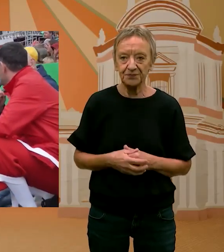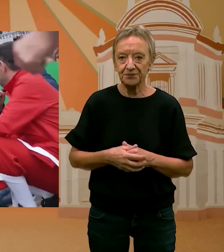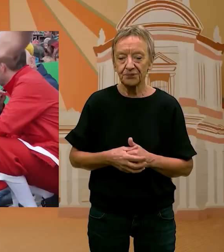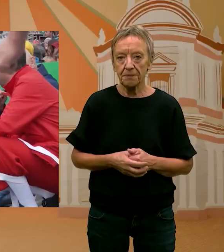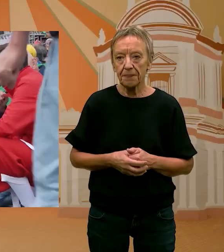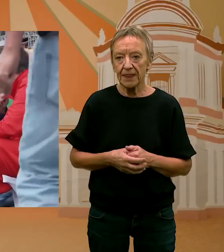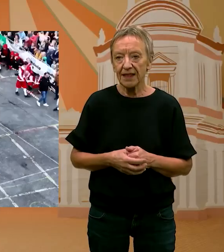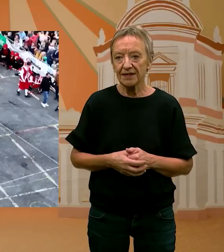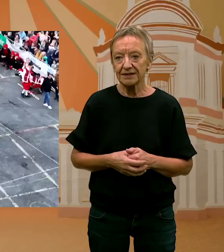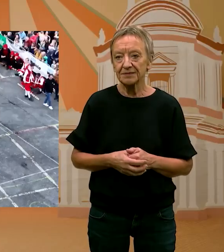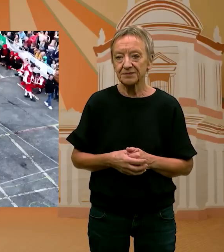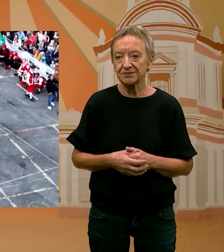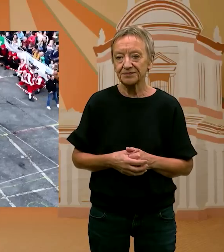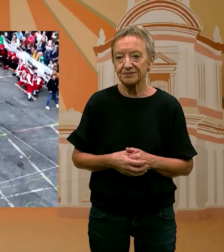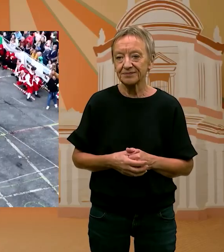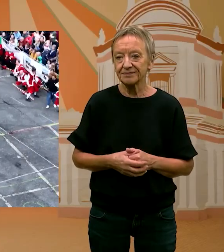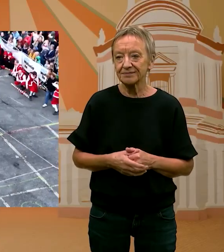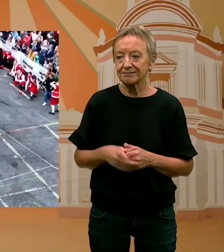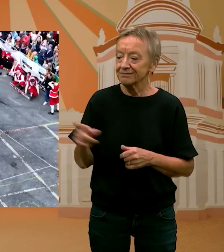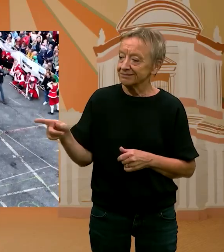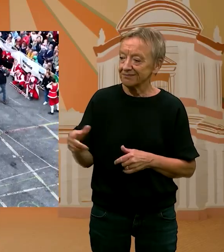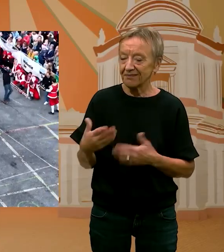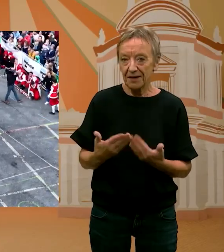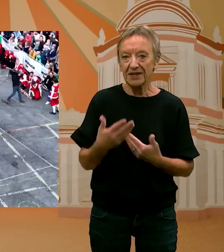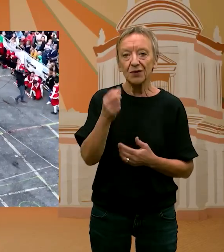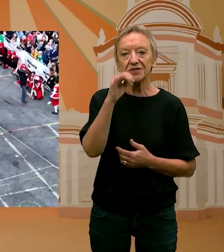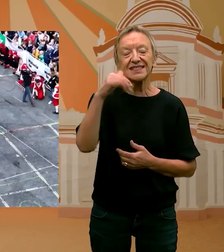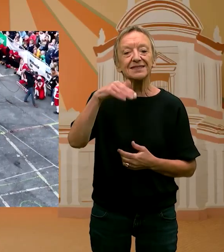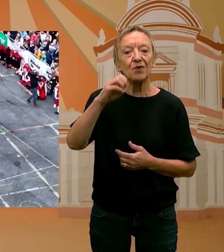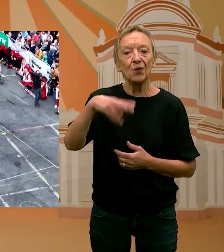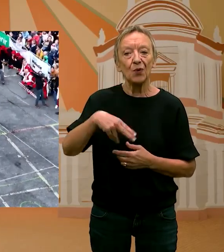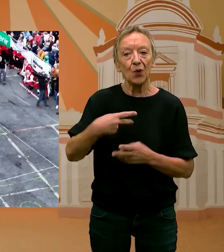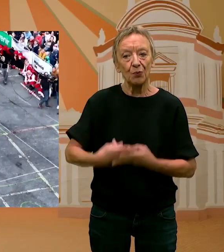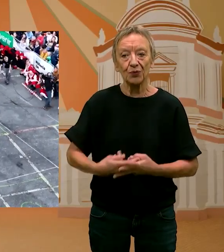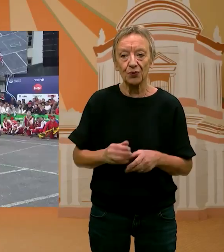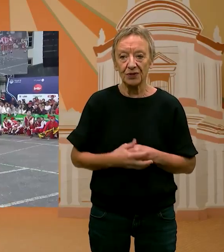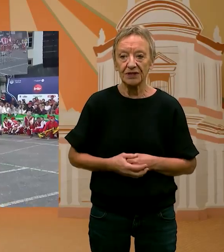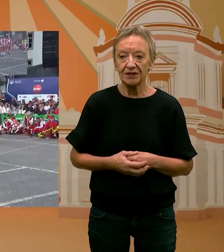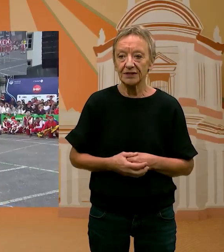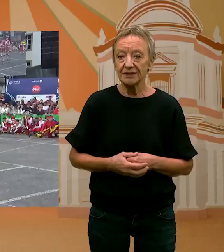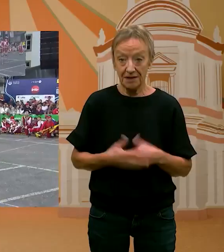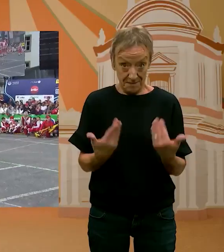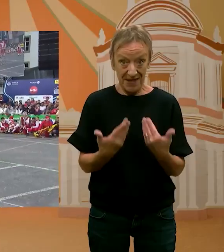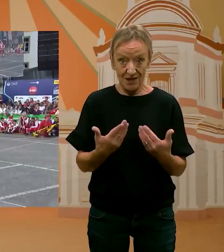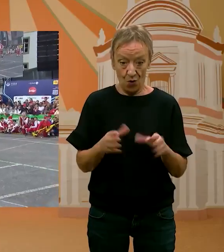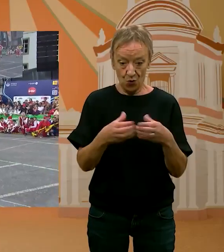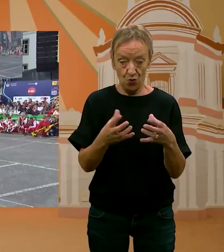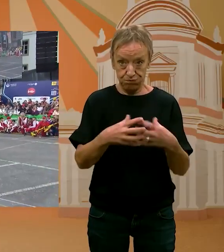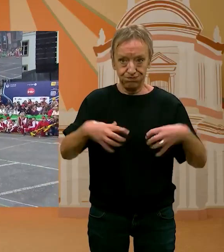qui se repose. Et là, on voit les Avresses qui parlent entre eux. Et voilà, le groupe s'est scindé. C'est maintenant Charles qui subit les